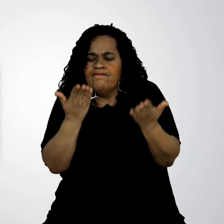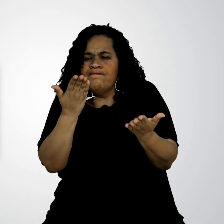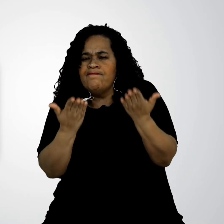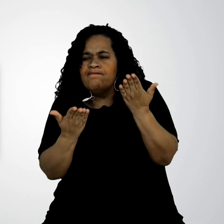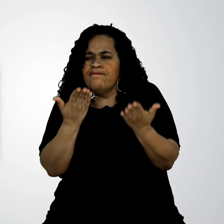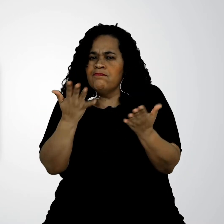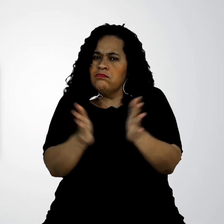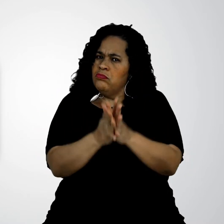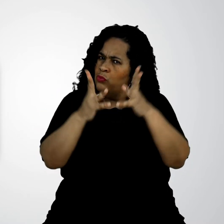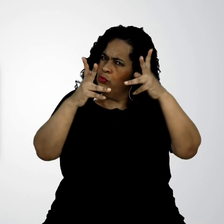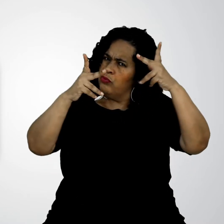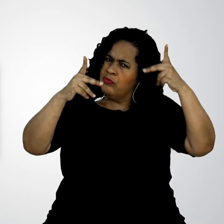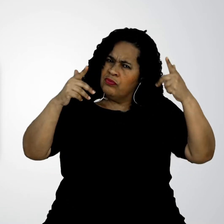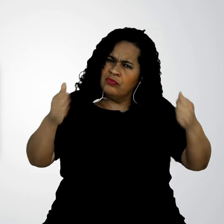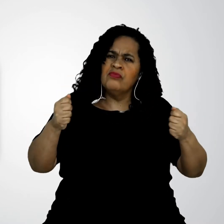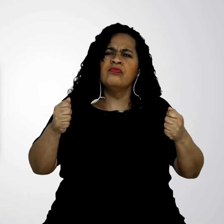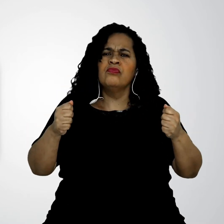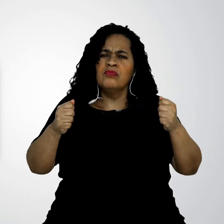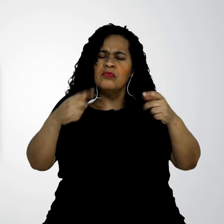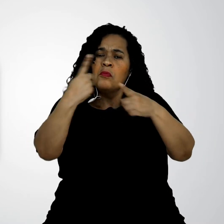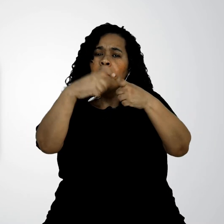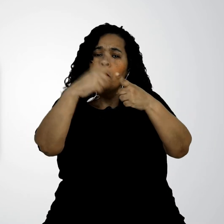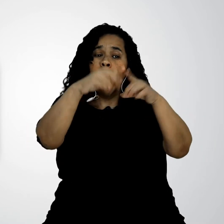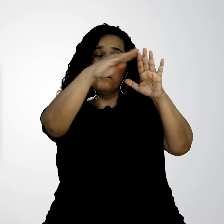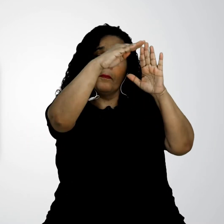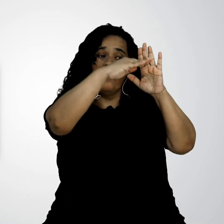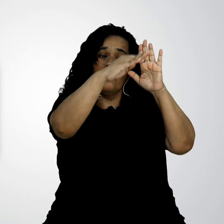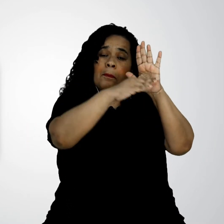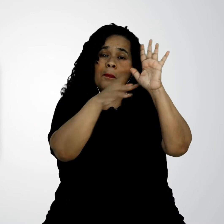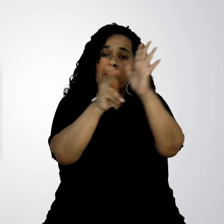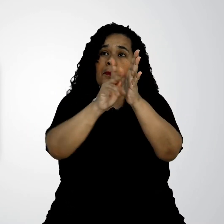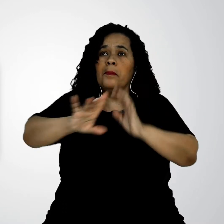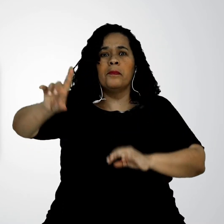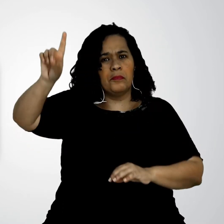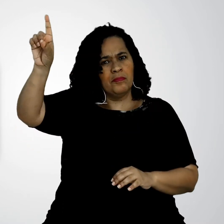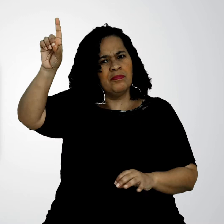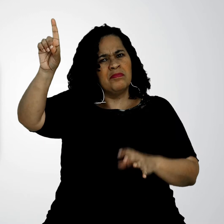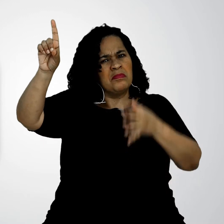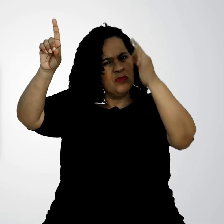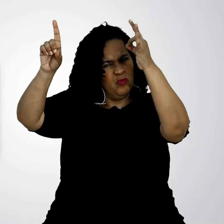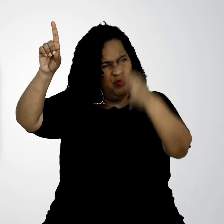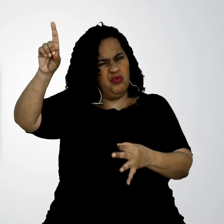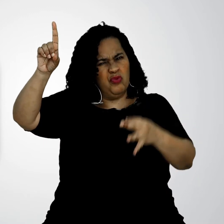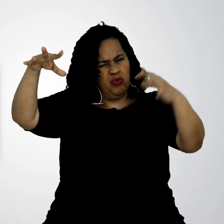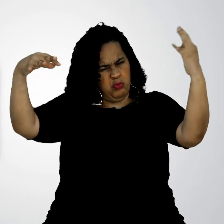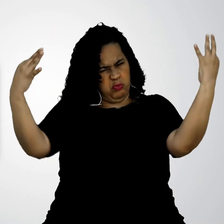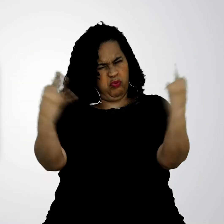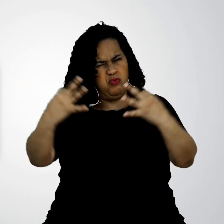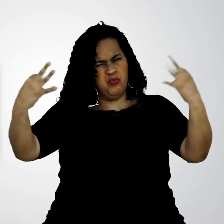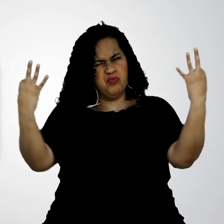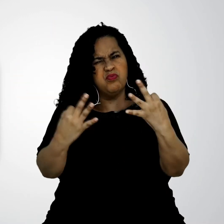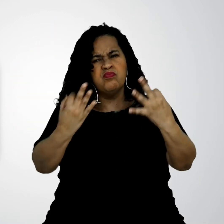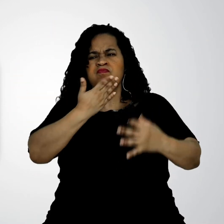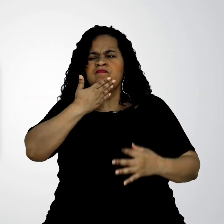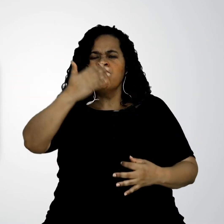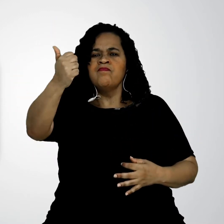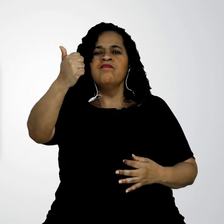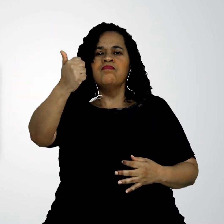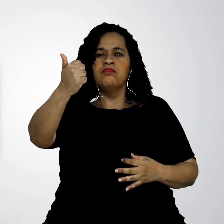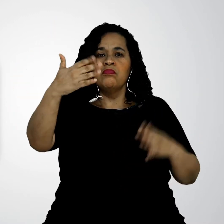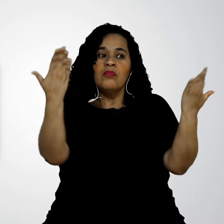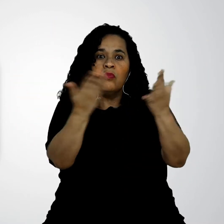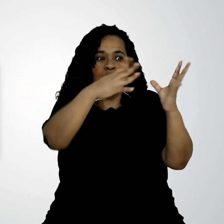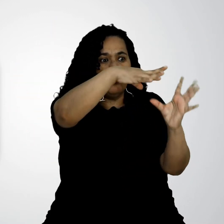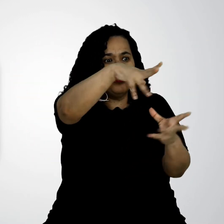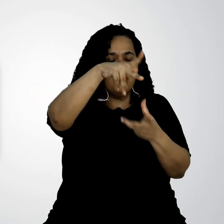extraordinário que isso. Coisa, como que o plano de Deus é sempre melhor e há uma tendência humana de querer deturpar o planejamento de